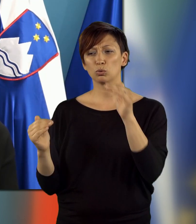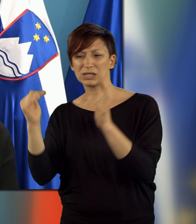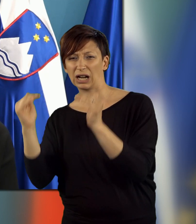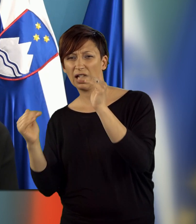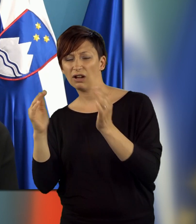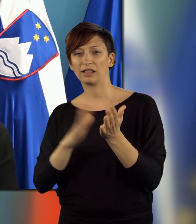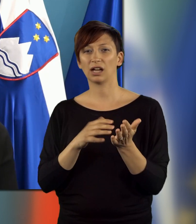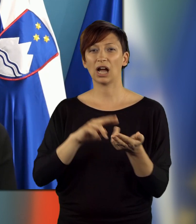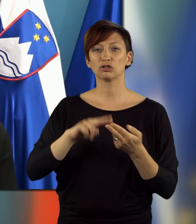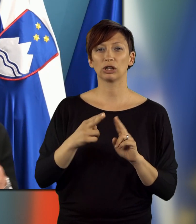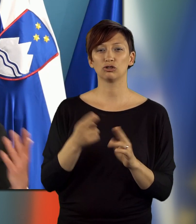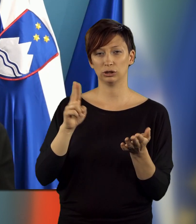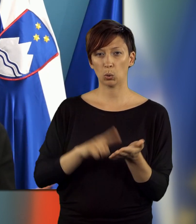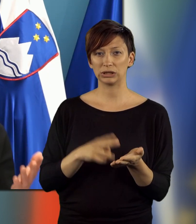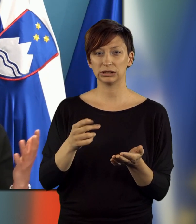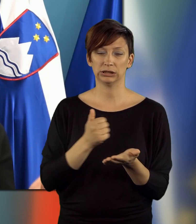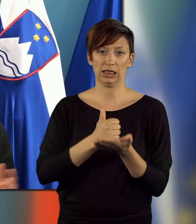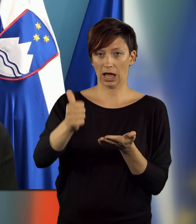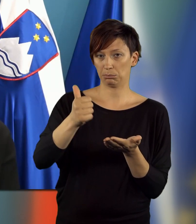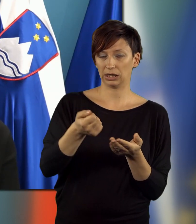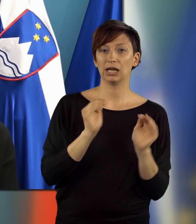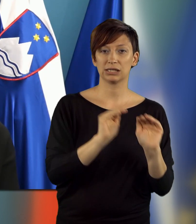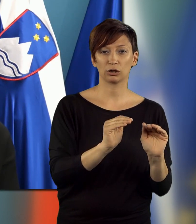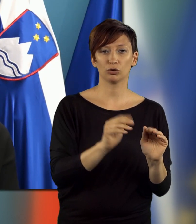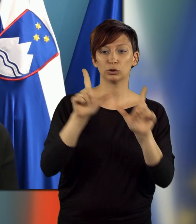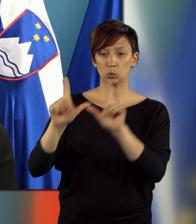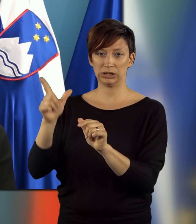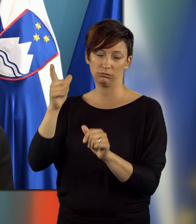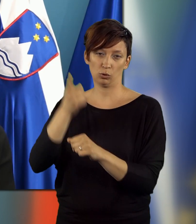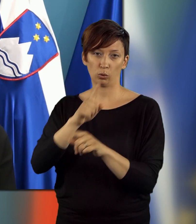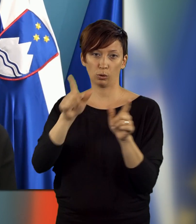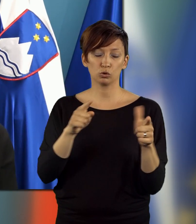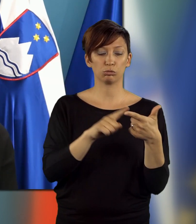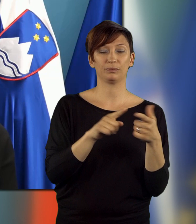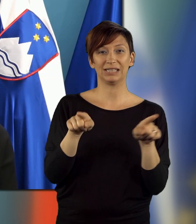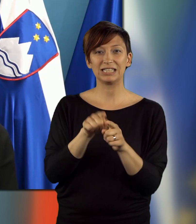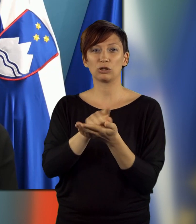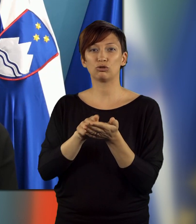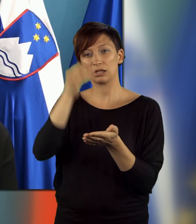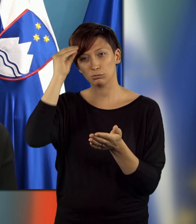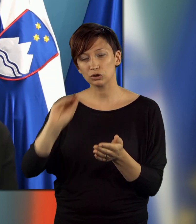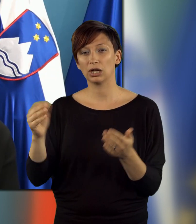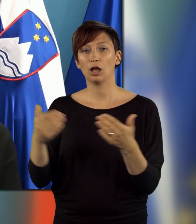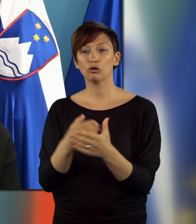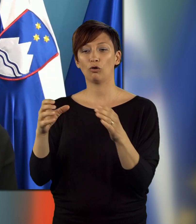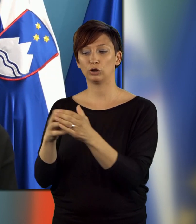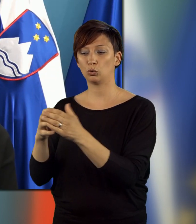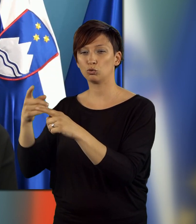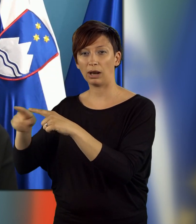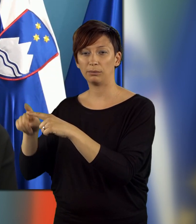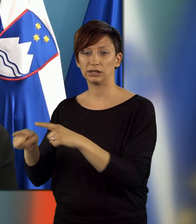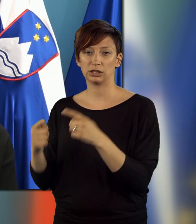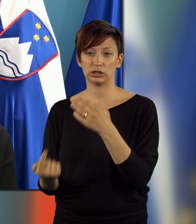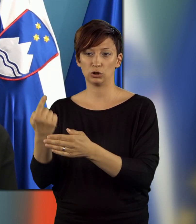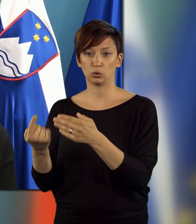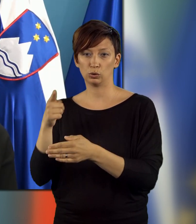kakšen način v resnici in seveda najprej zagotoviti ustavno odločbo, hkrati pa upoštevati tudi vse nove družbene momente, ki so